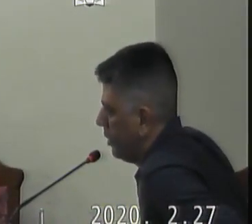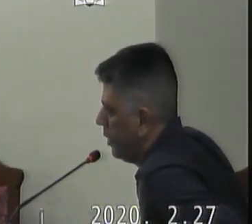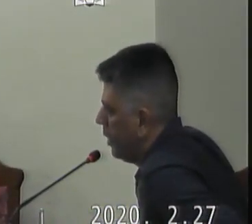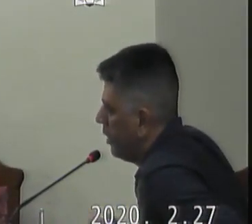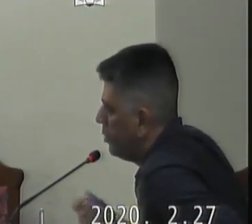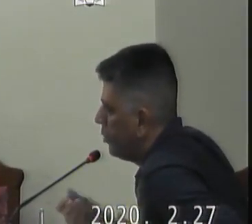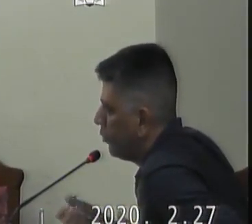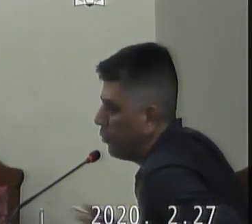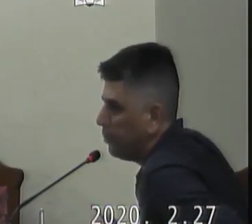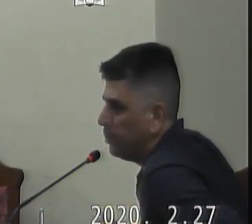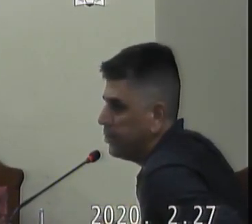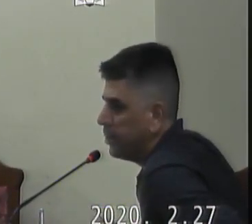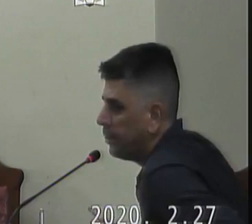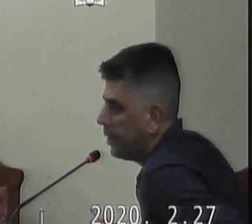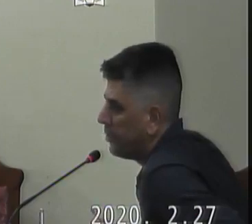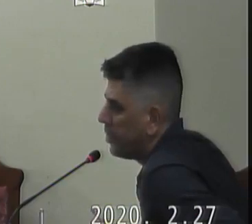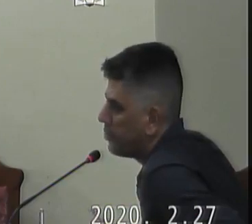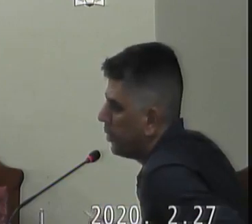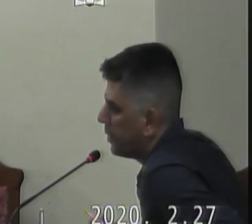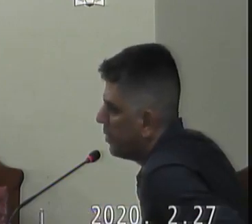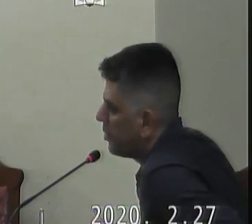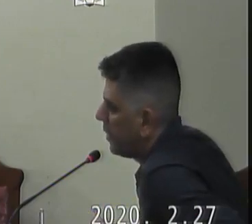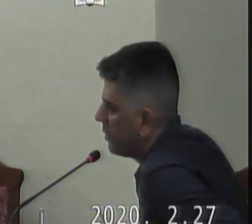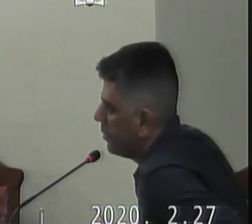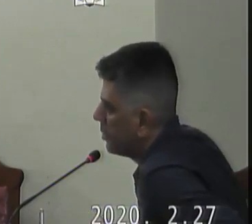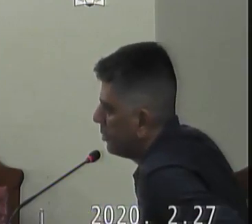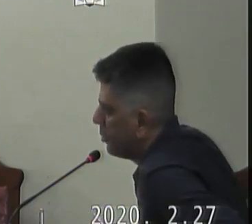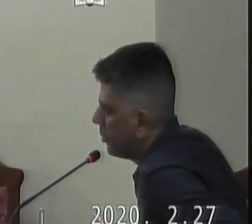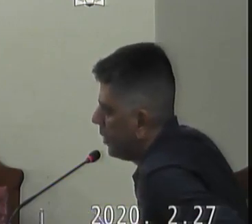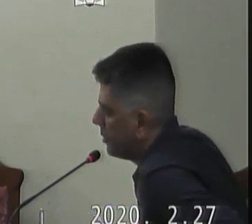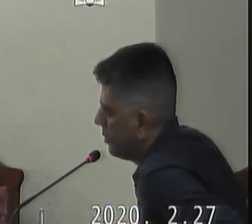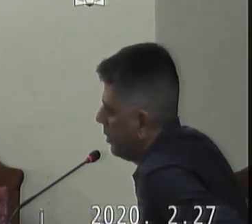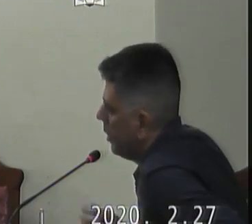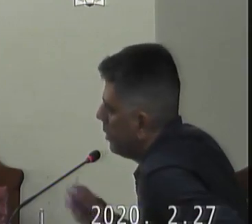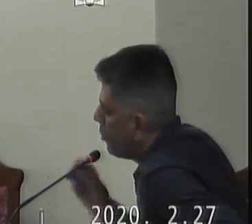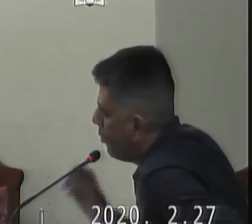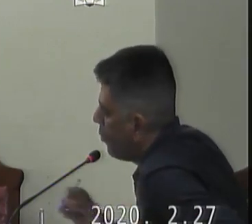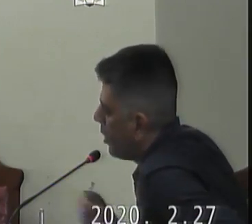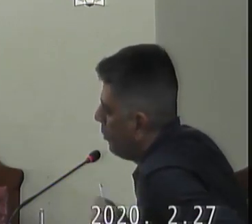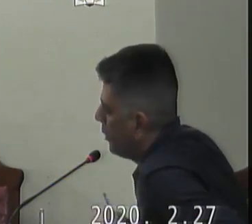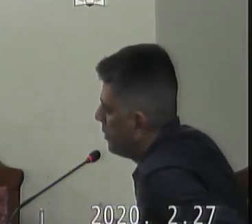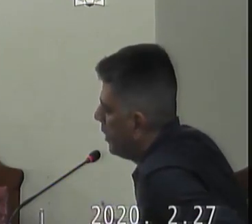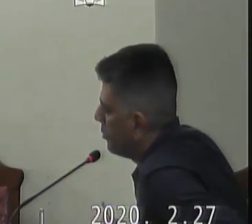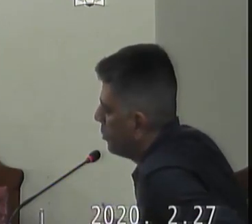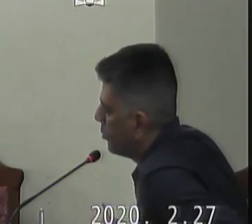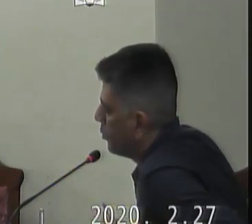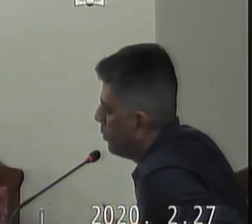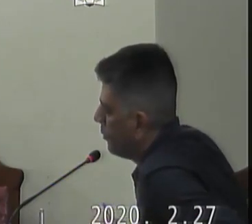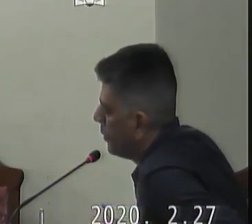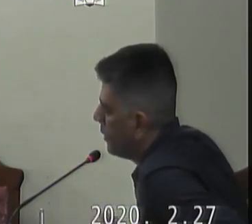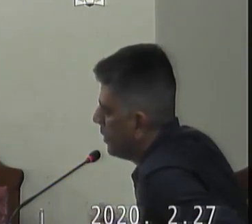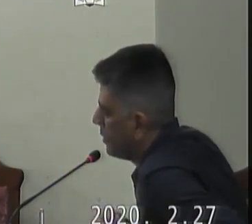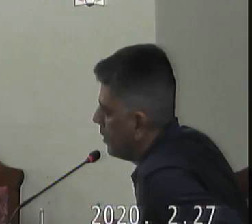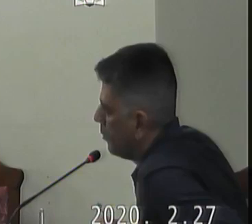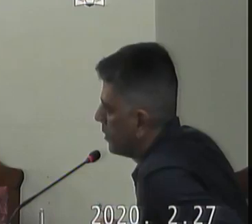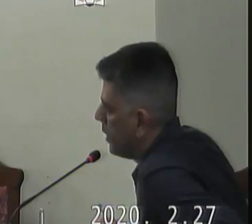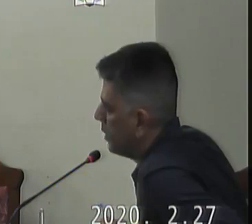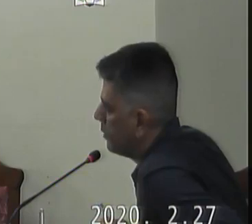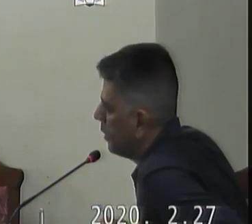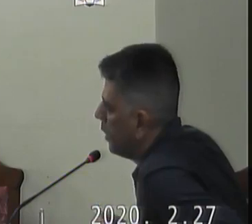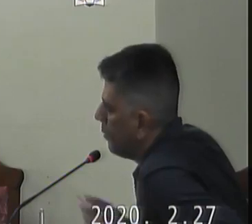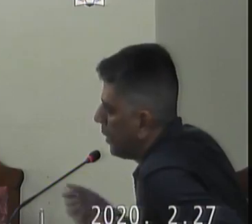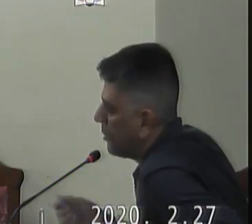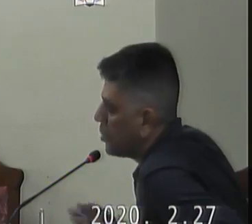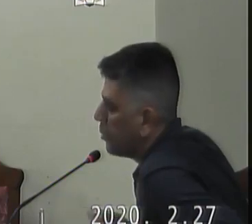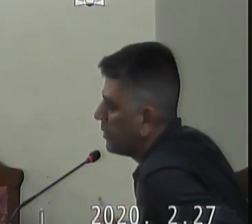urgência. E eu vou pedir para que a gente possa retirar essa medida de urgência e convocar o presidente do Instituto de Previdência,